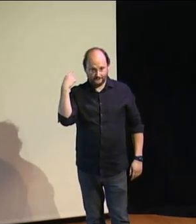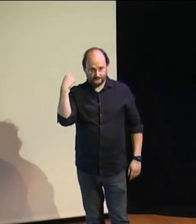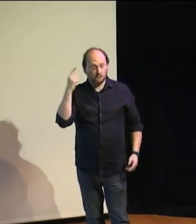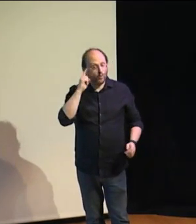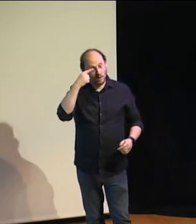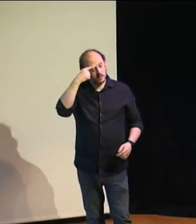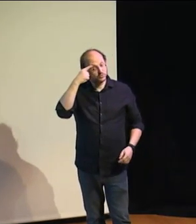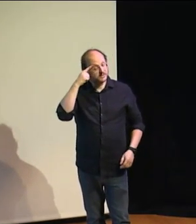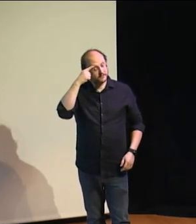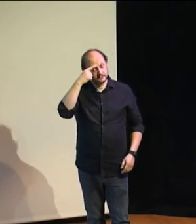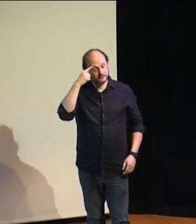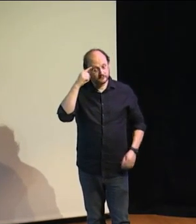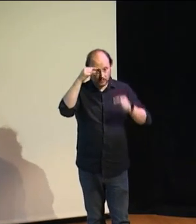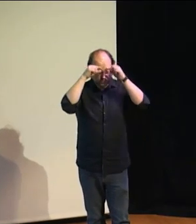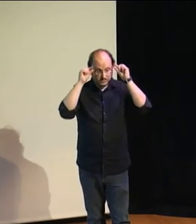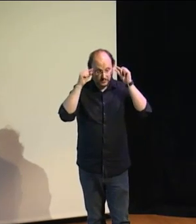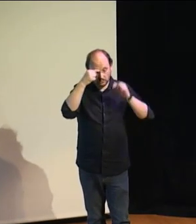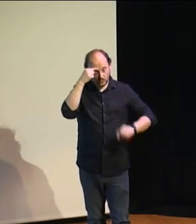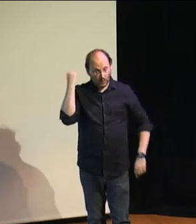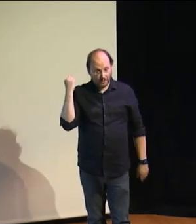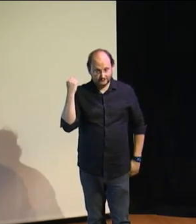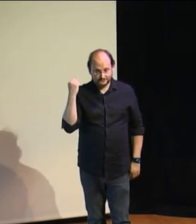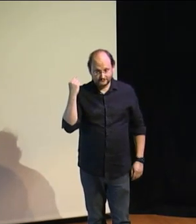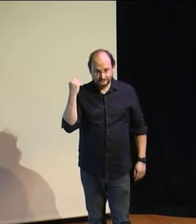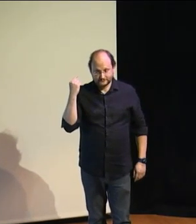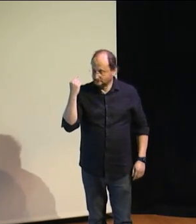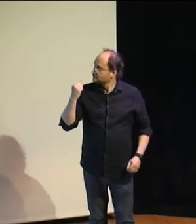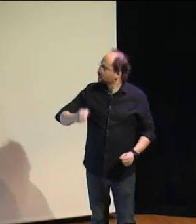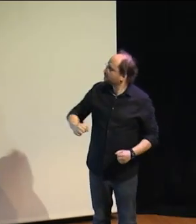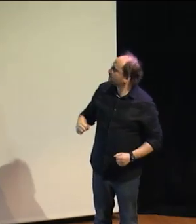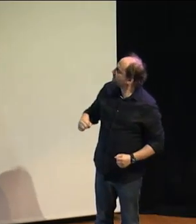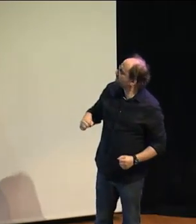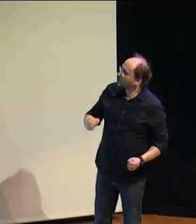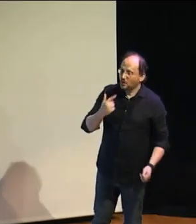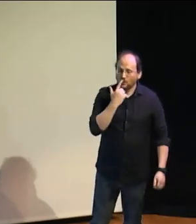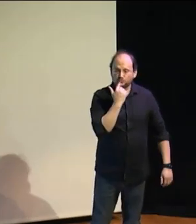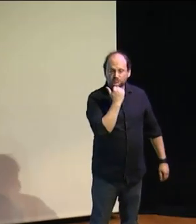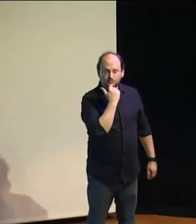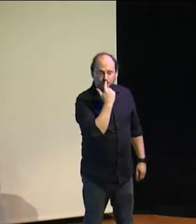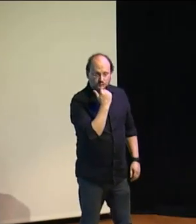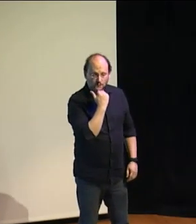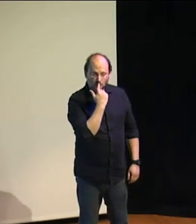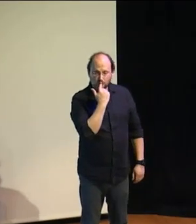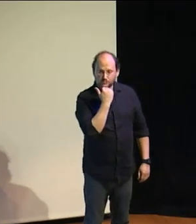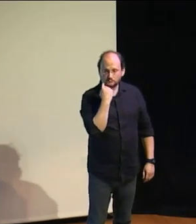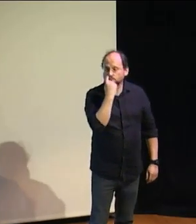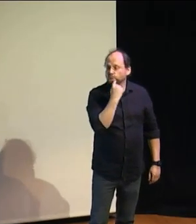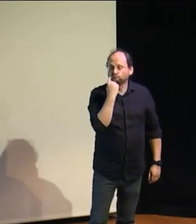la poitrine avec la main qui s'ouvre. Le noir se fait avec le doigt à l'index qui suit les sourcils.